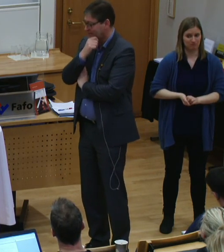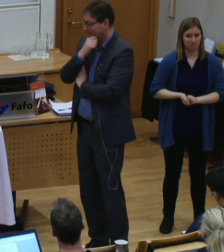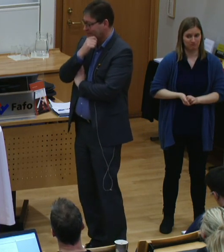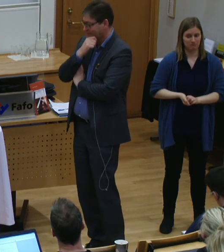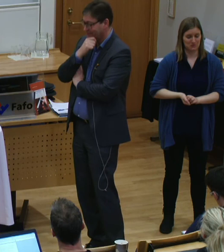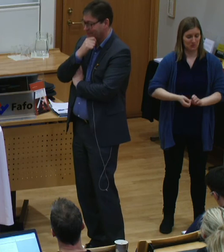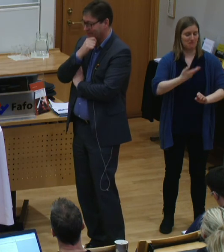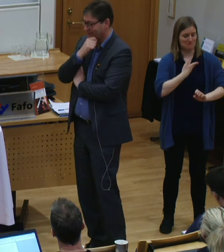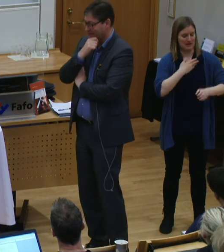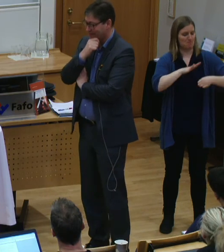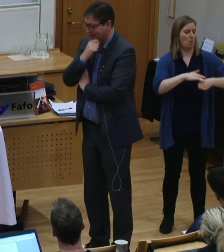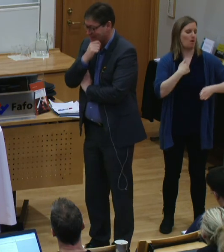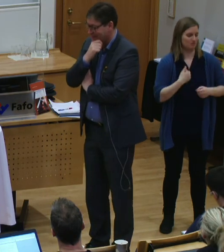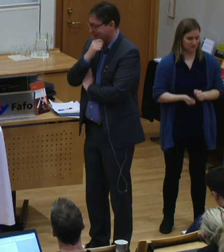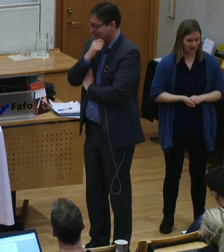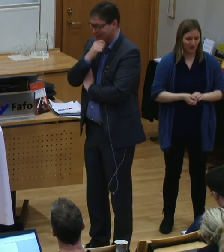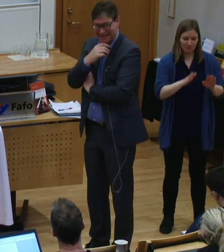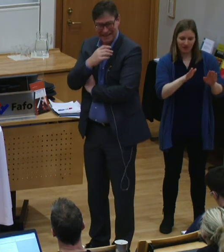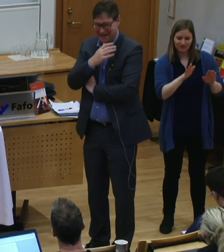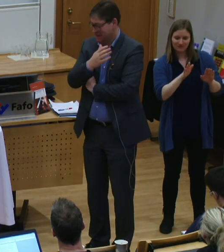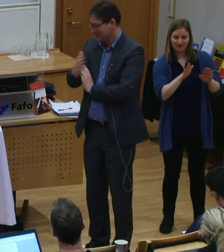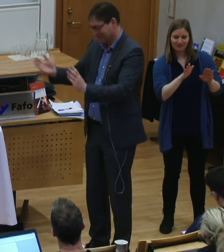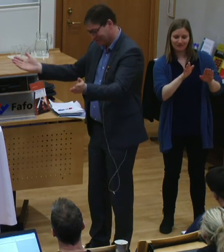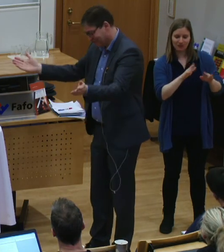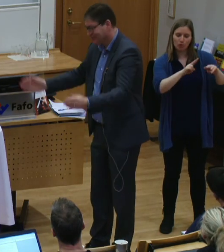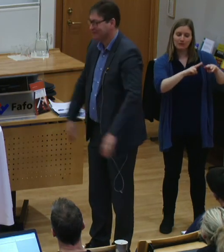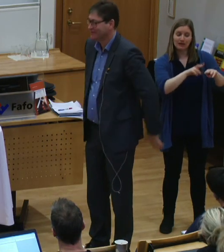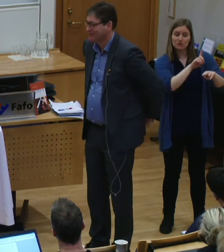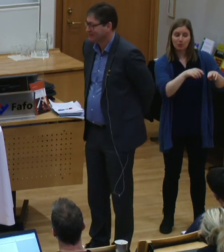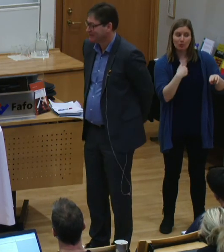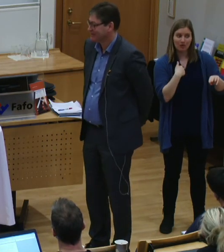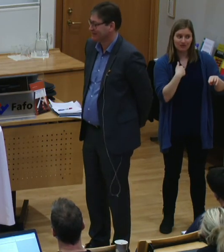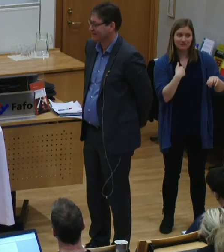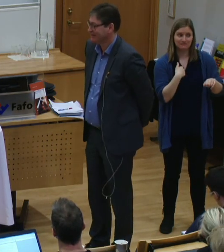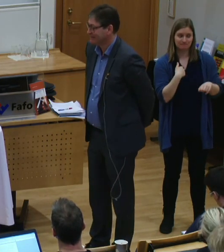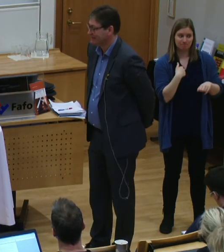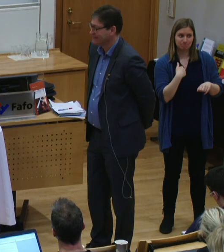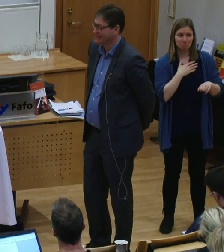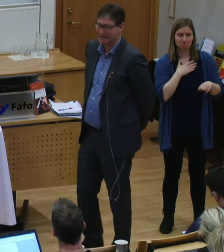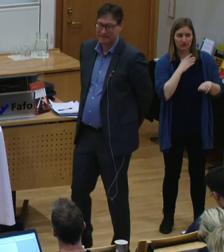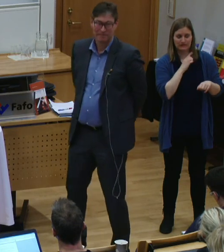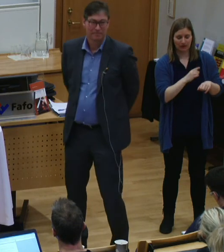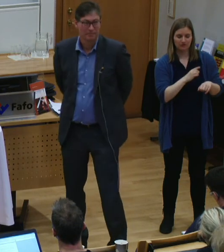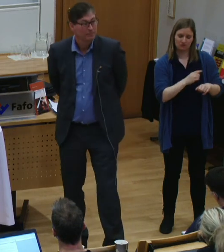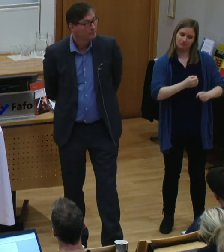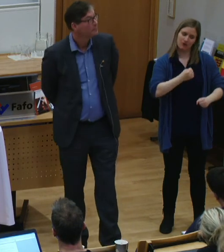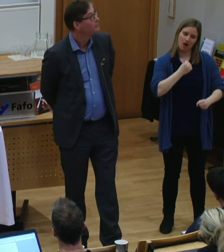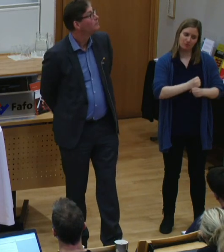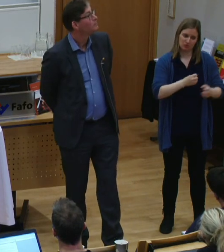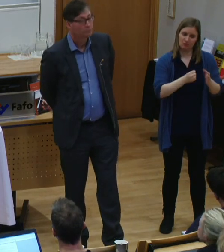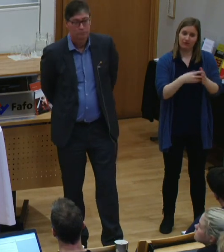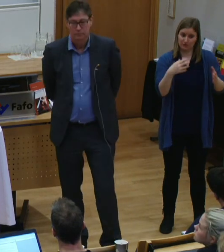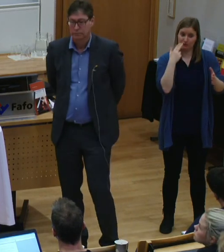jeg veldig på. Men hvis jeg kunne kommentere spørsmålet, så vil jeg jo si at det absolutt var verdt å forsøke